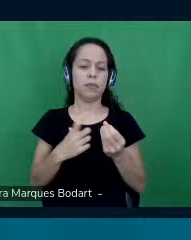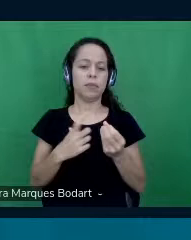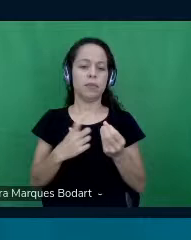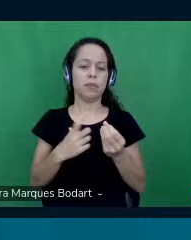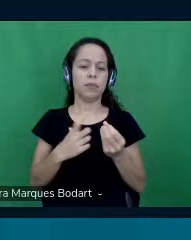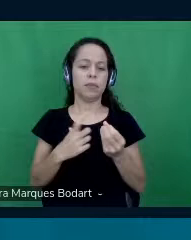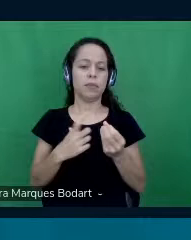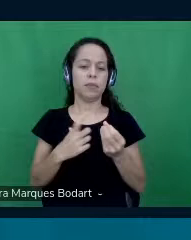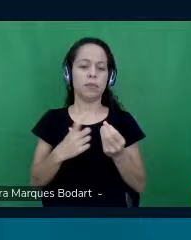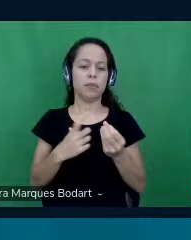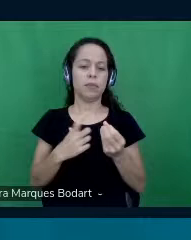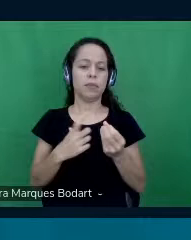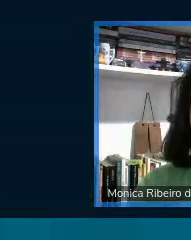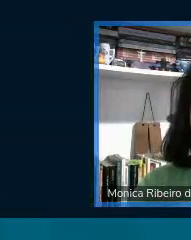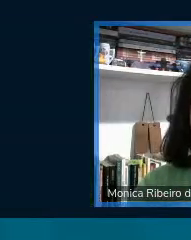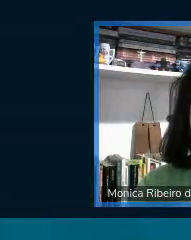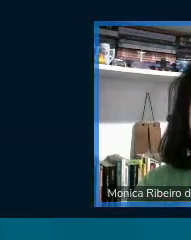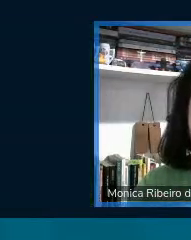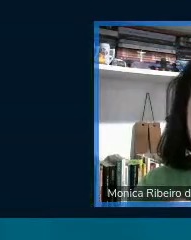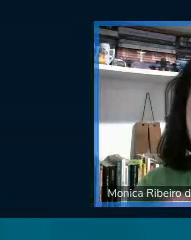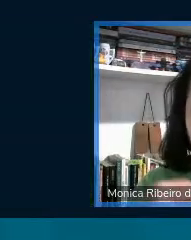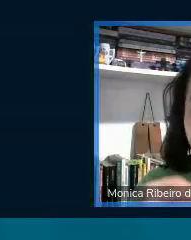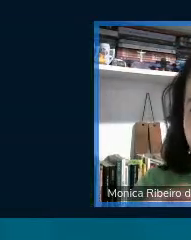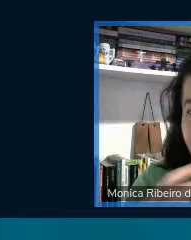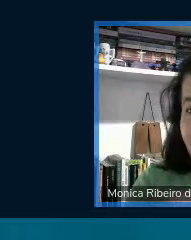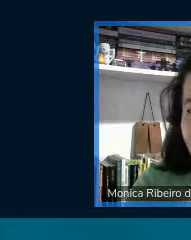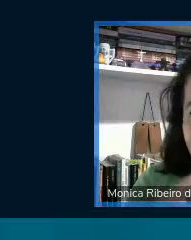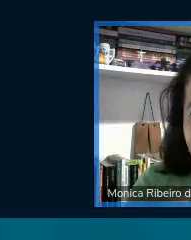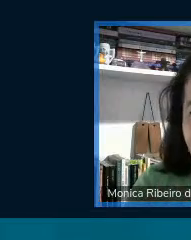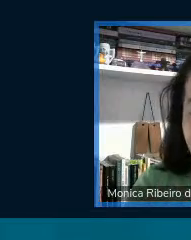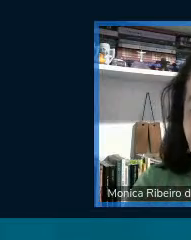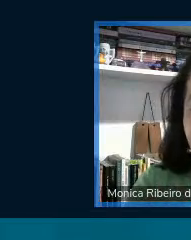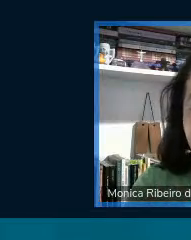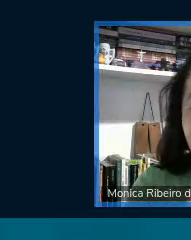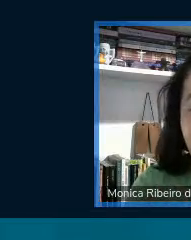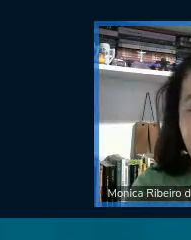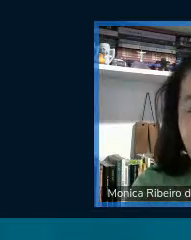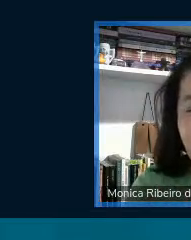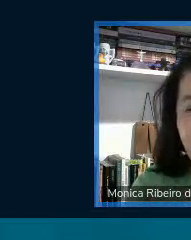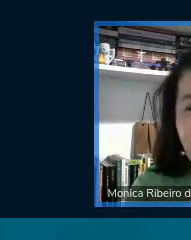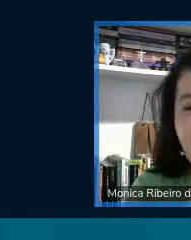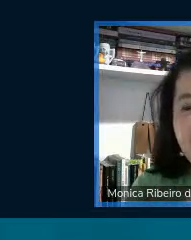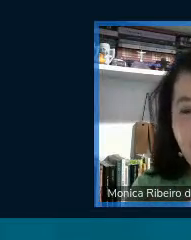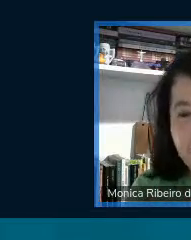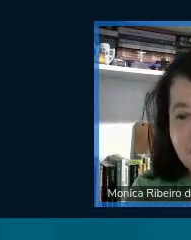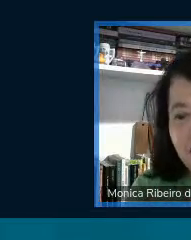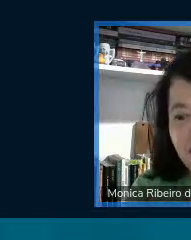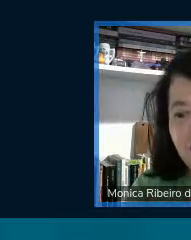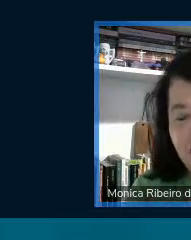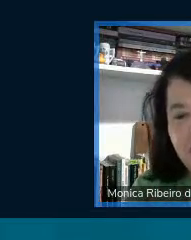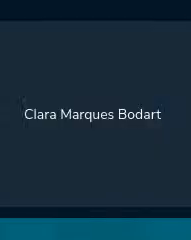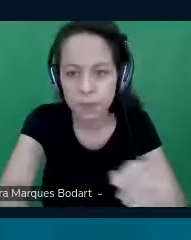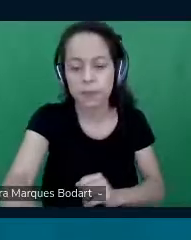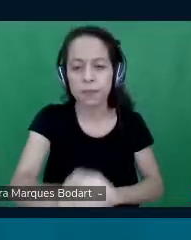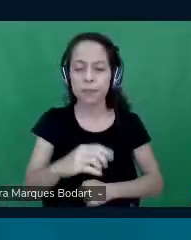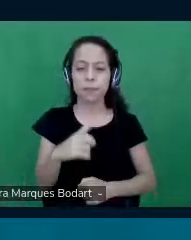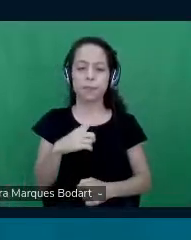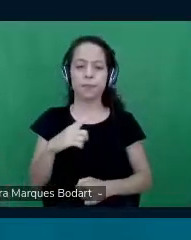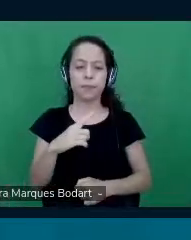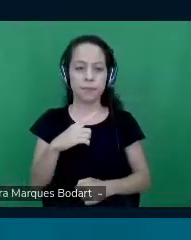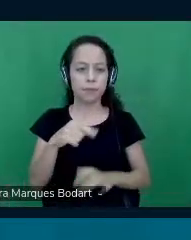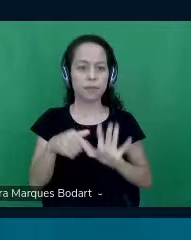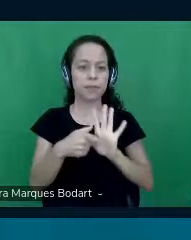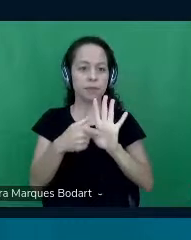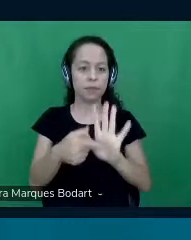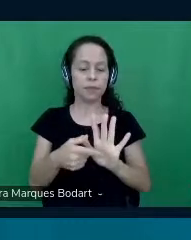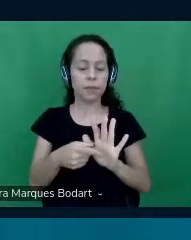está escrito, né, com toda frieza na exposição de motivos do